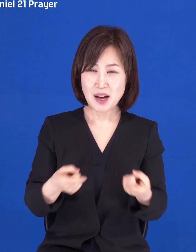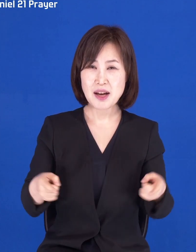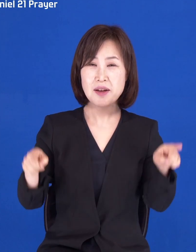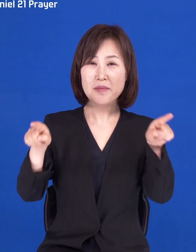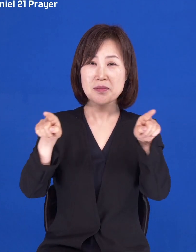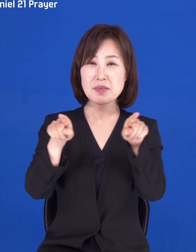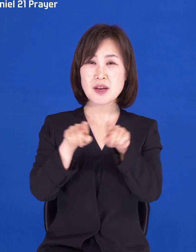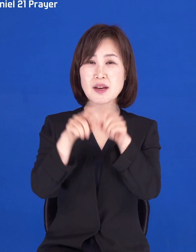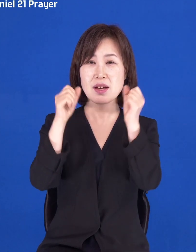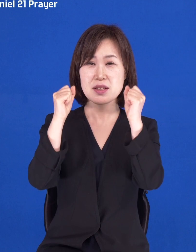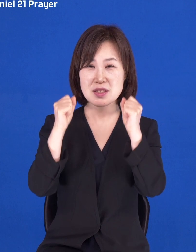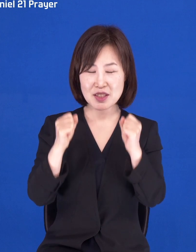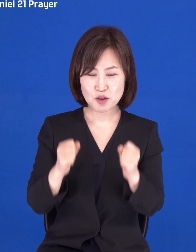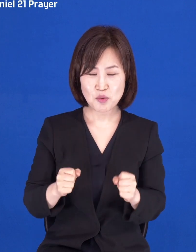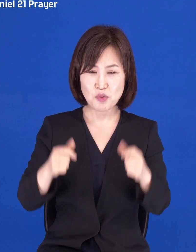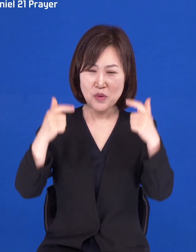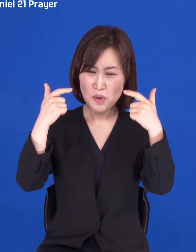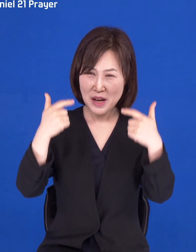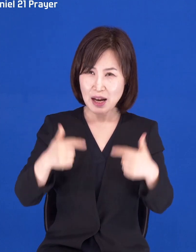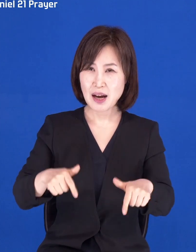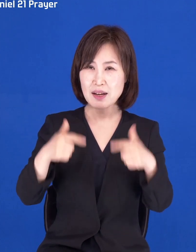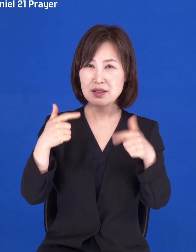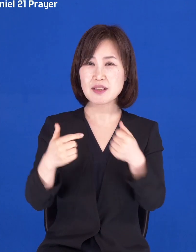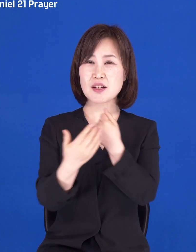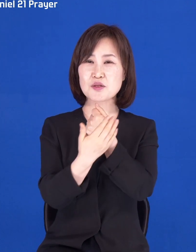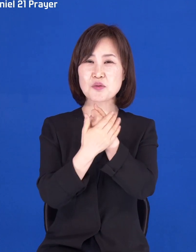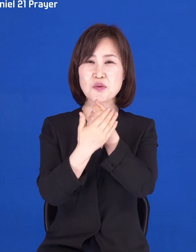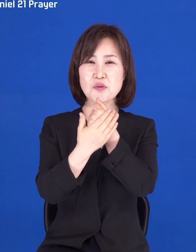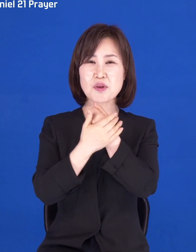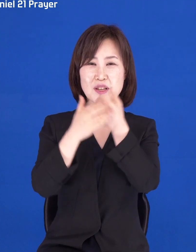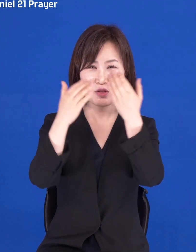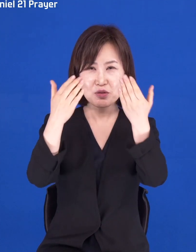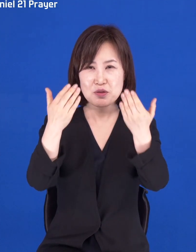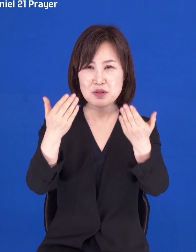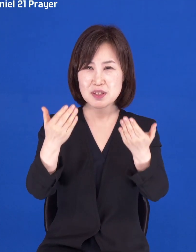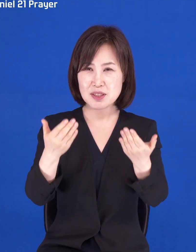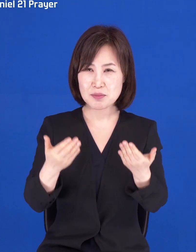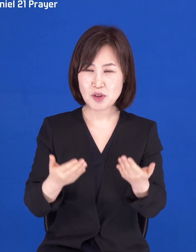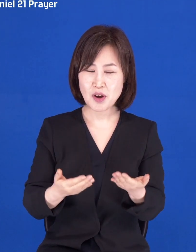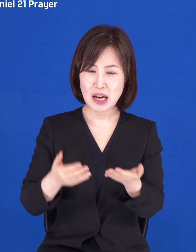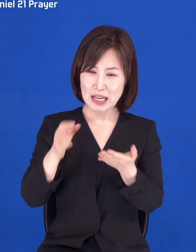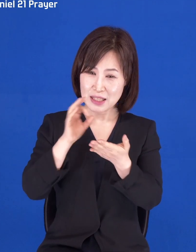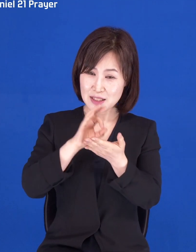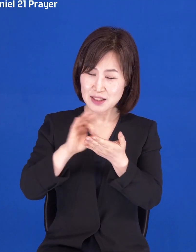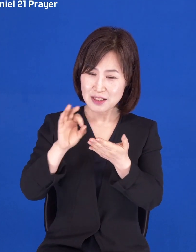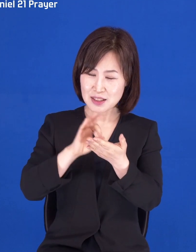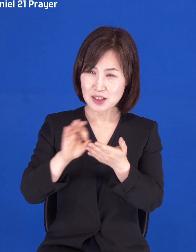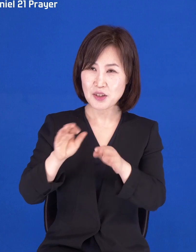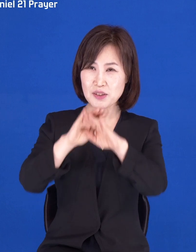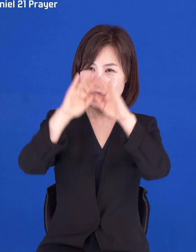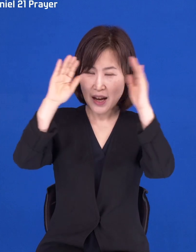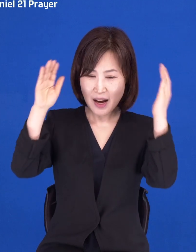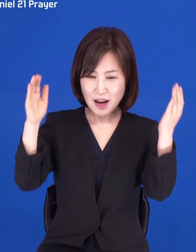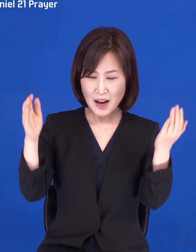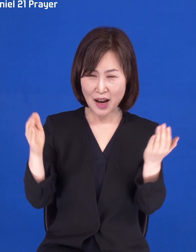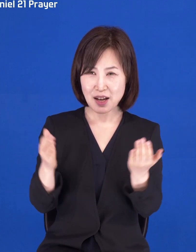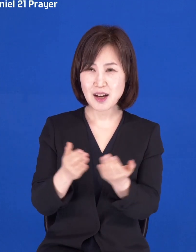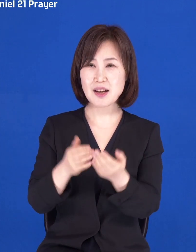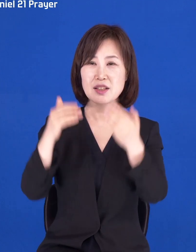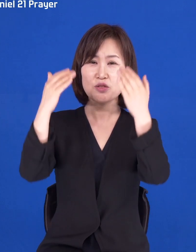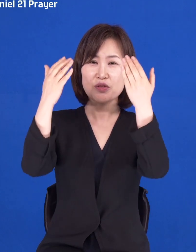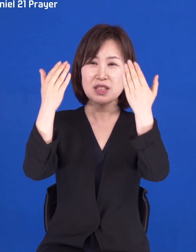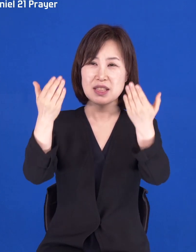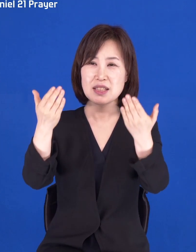저와 함께 계시고 항상 도와주시며 쓸 것